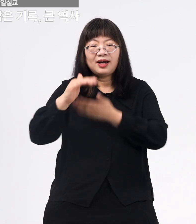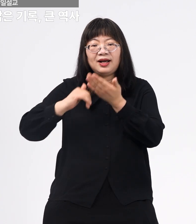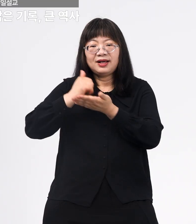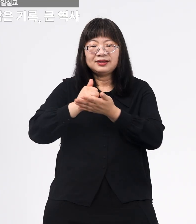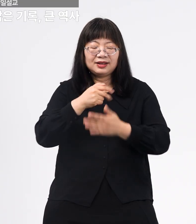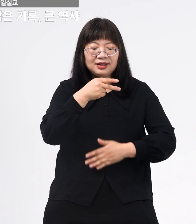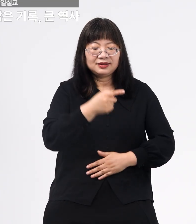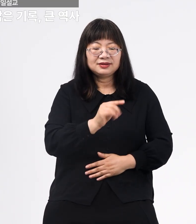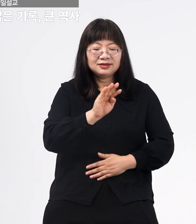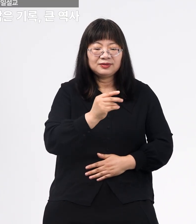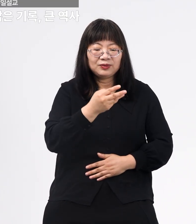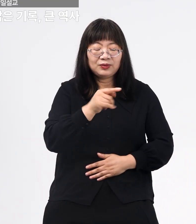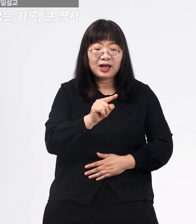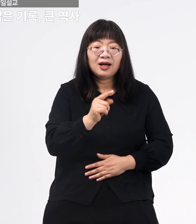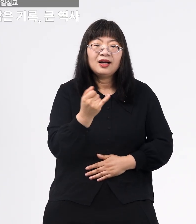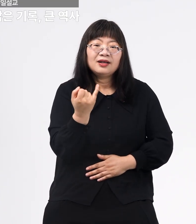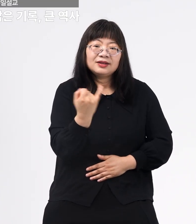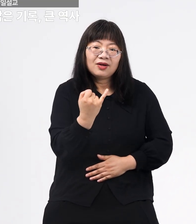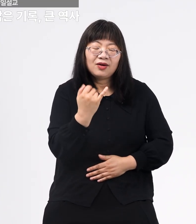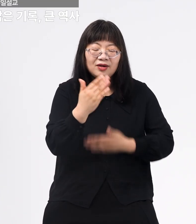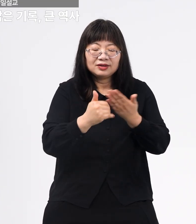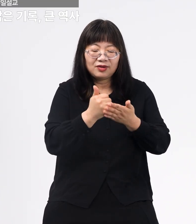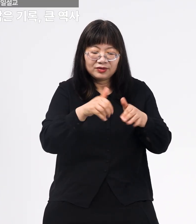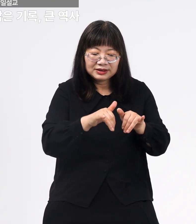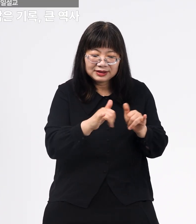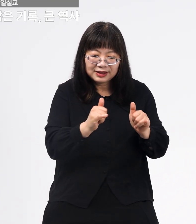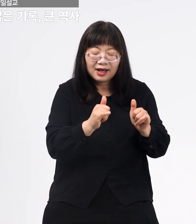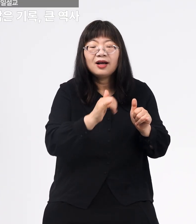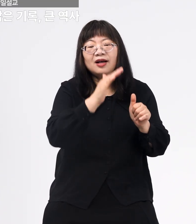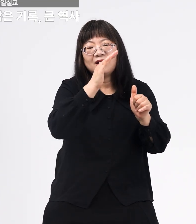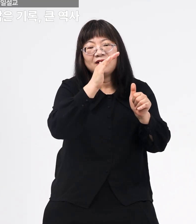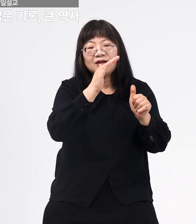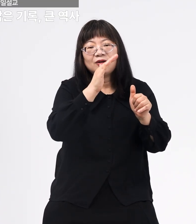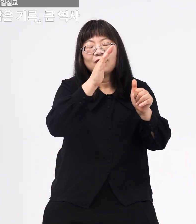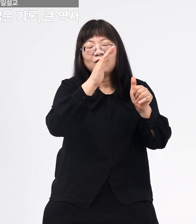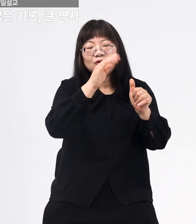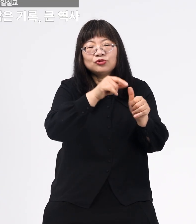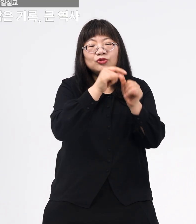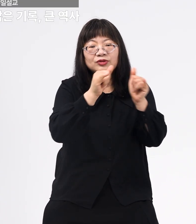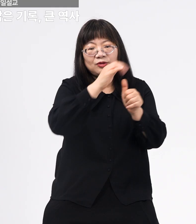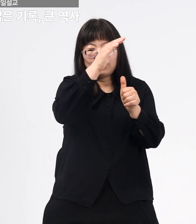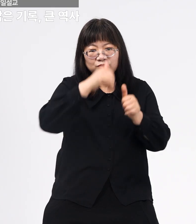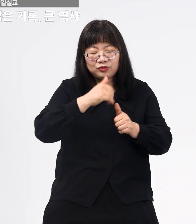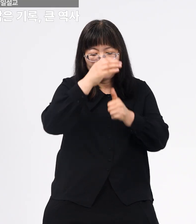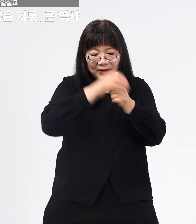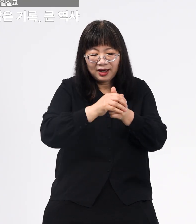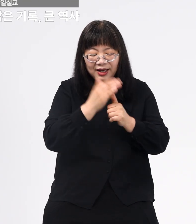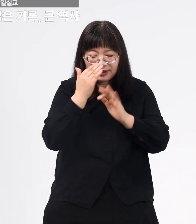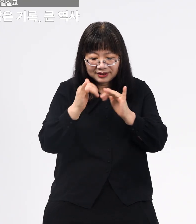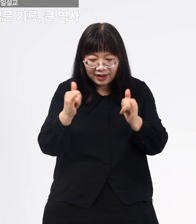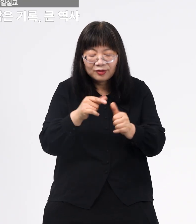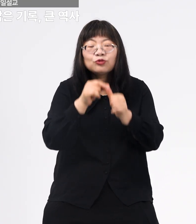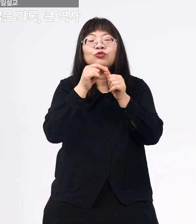드보라라는 여선지자를 사사로 일으킵니다. 그래서 이스라엘을 구원하게 만들어요.